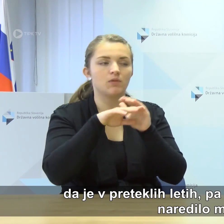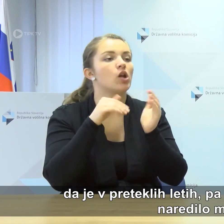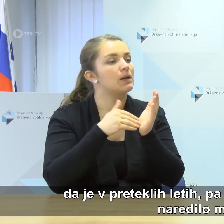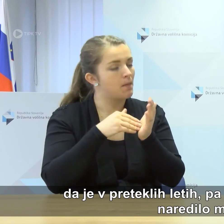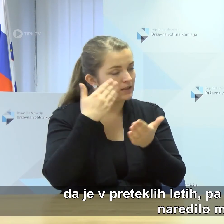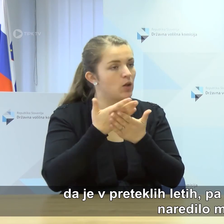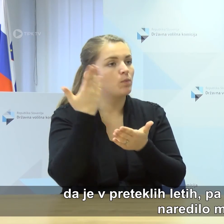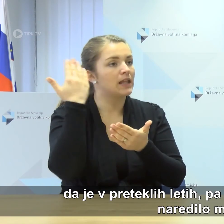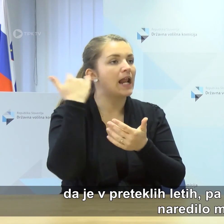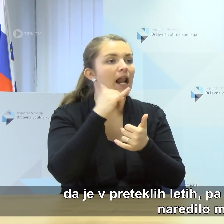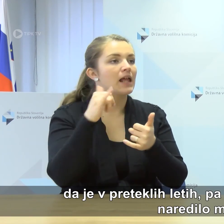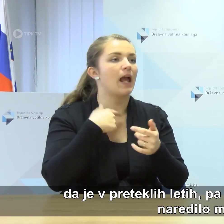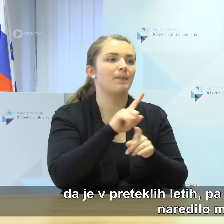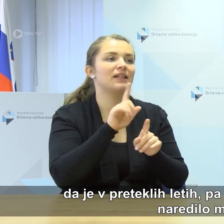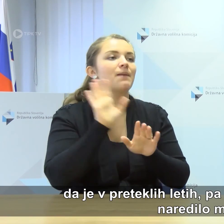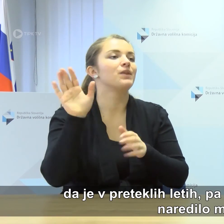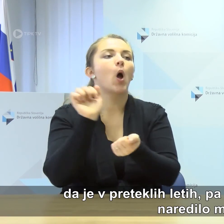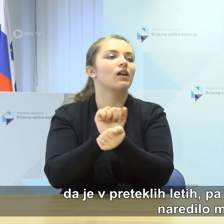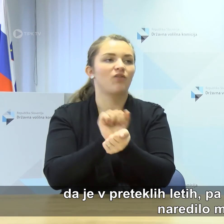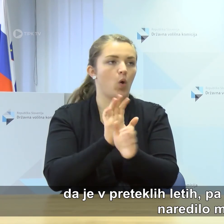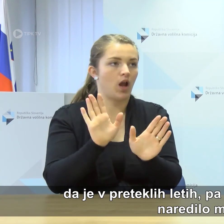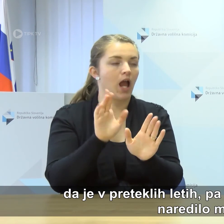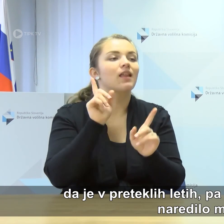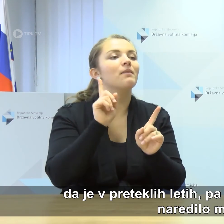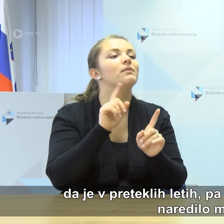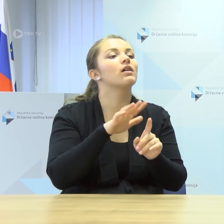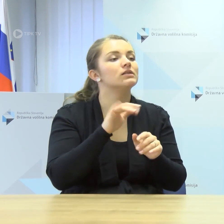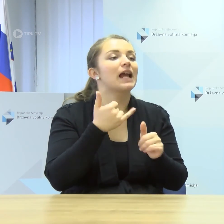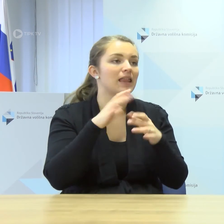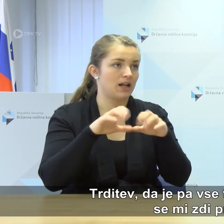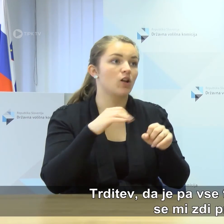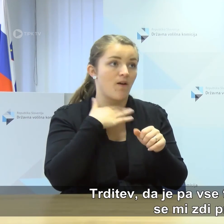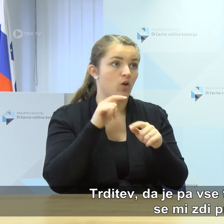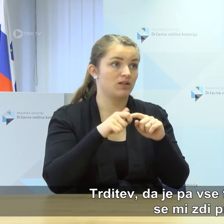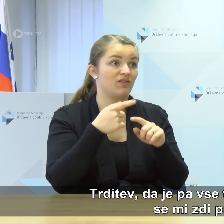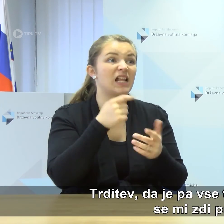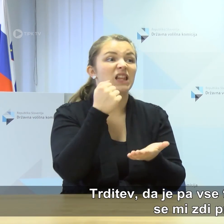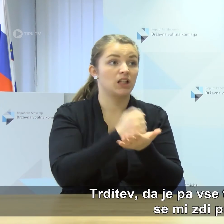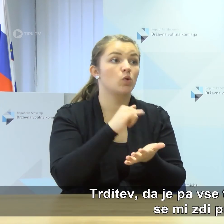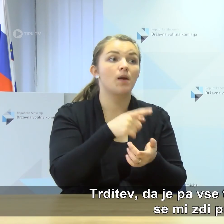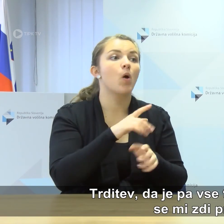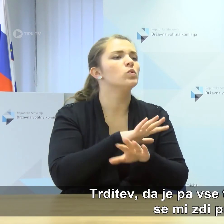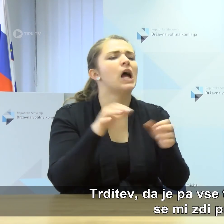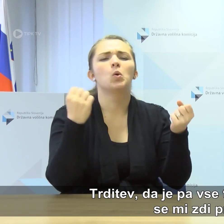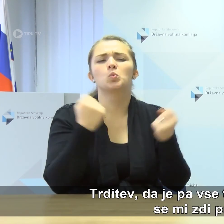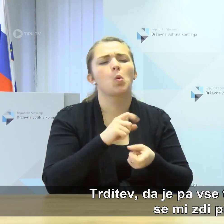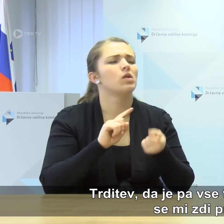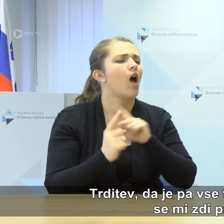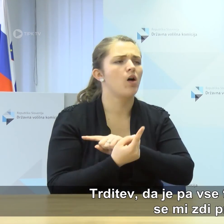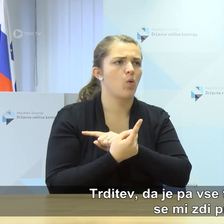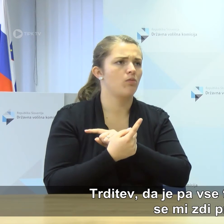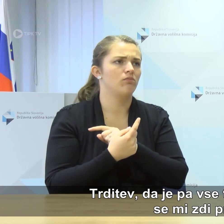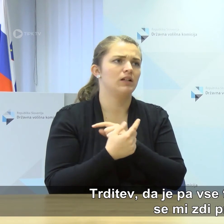njihov advokat, naredilo marsikaj. Trditev, da je pa tako vse hudo narobe, se pa mi zdi